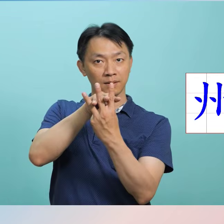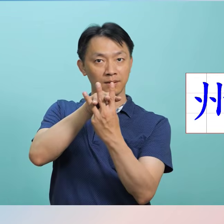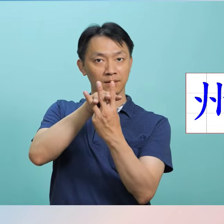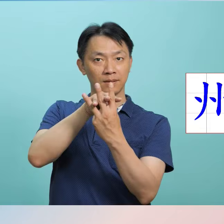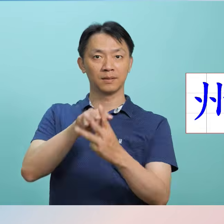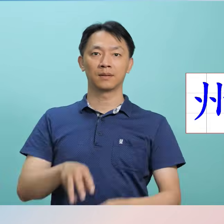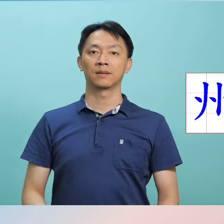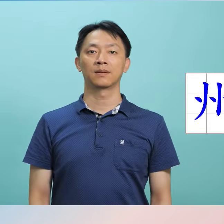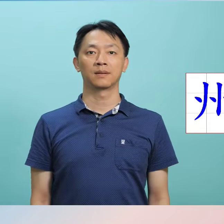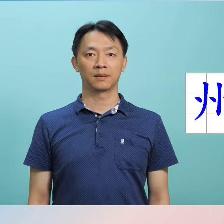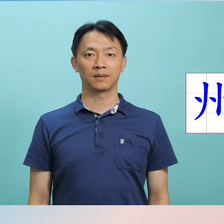周